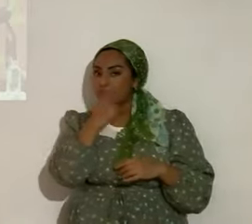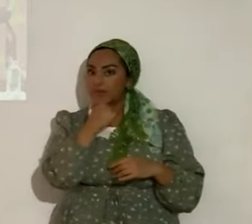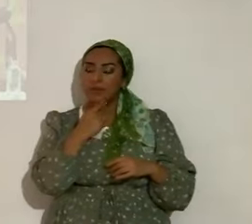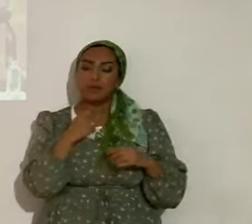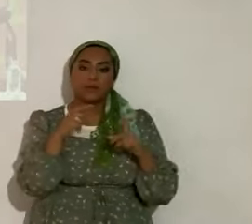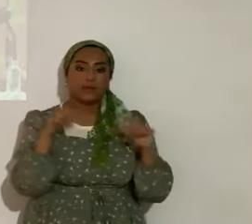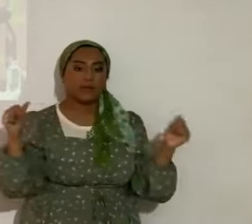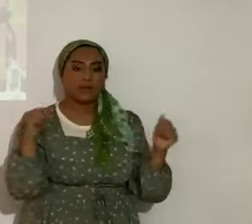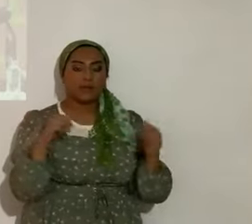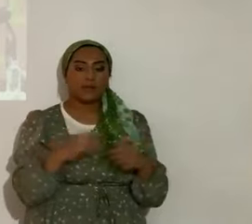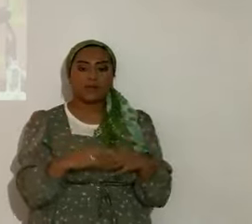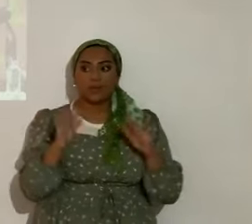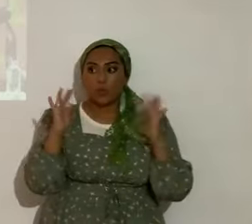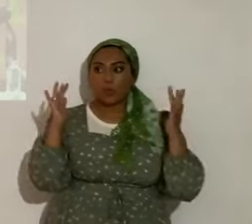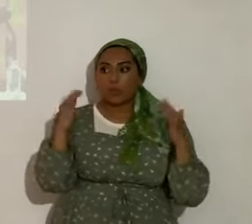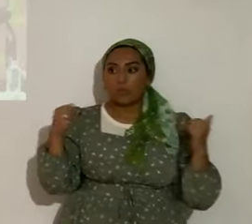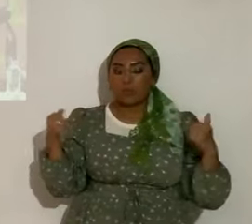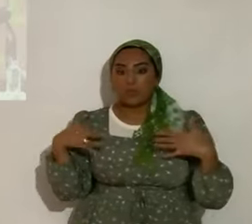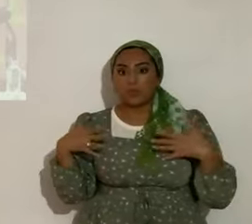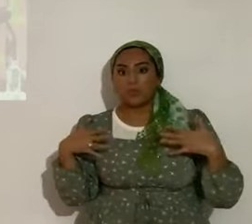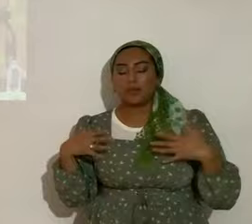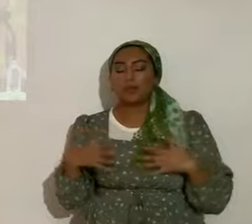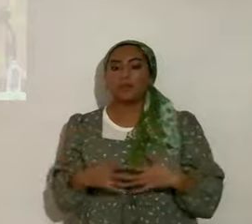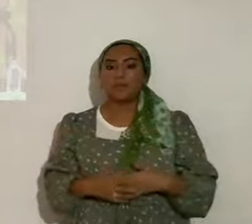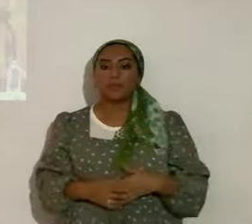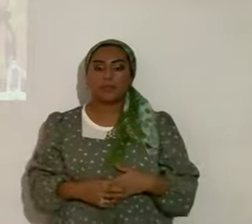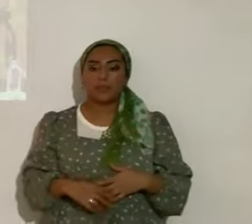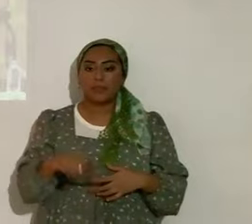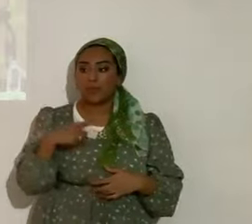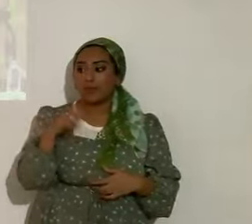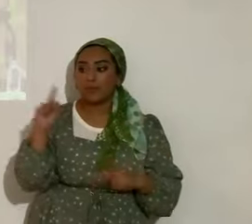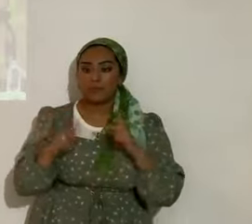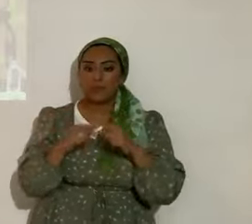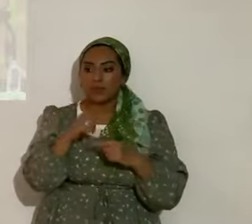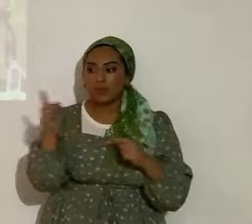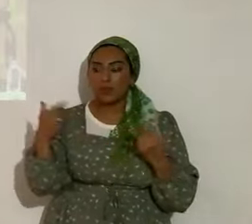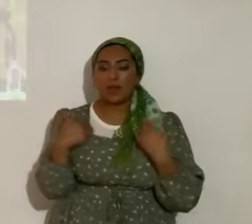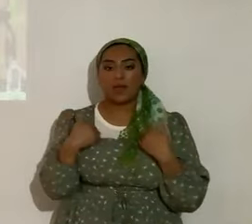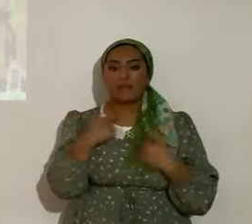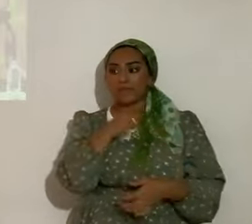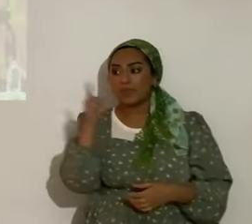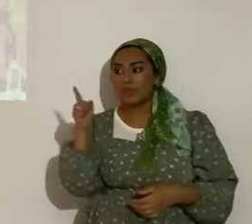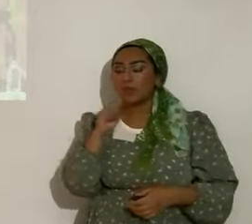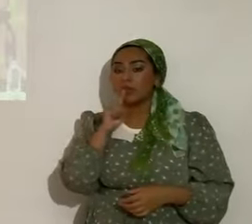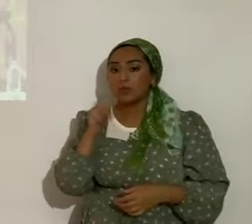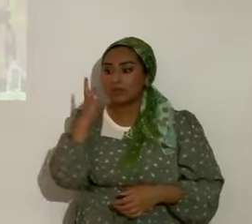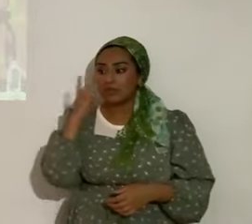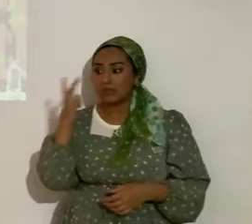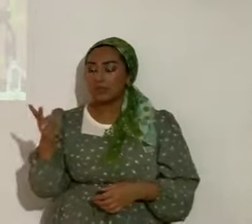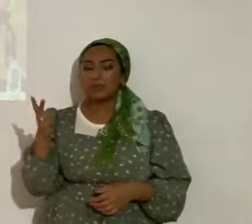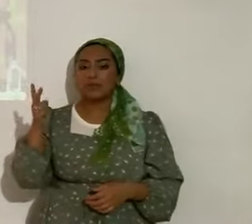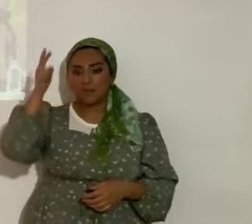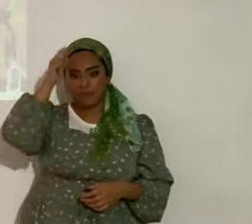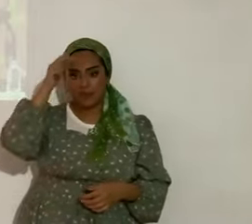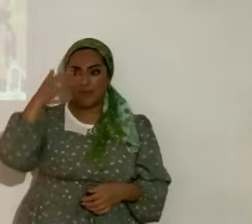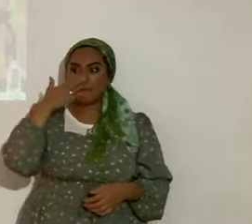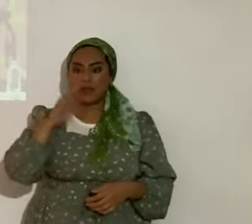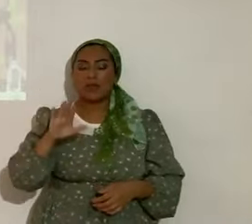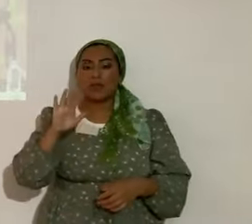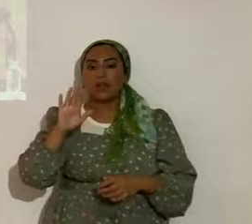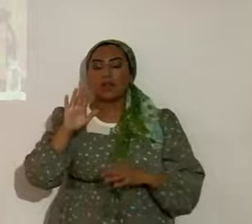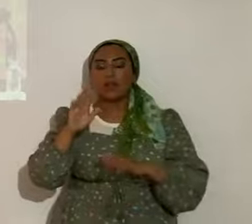Eso crea admiración, miedo, terror. Y esas personas lo tenían. Ellos realmente estaban viendo un demonio ahí en ese filme